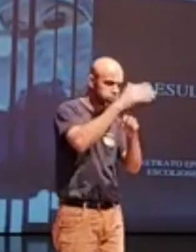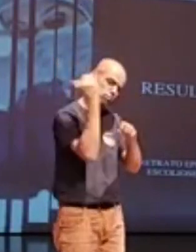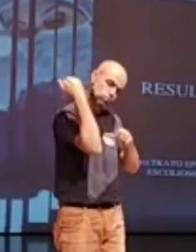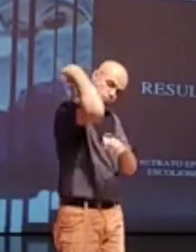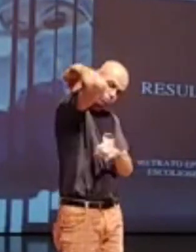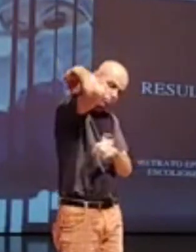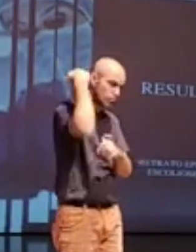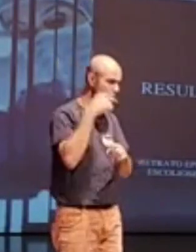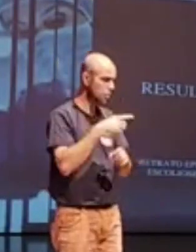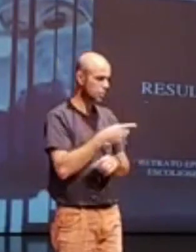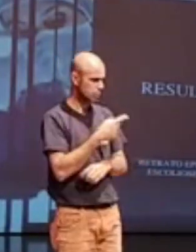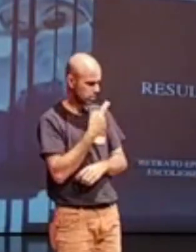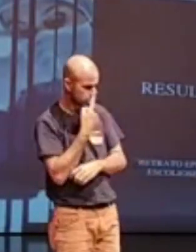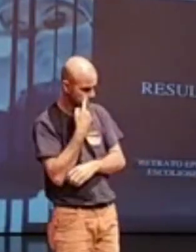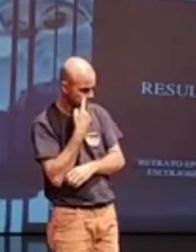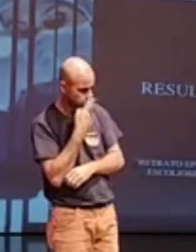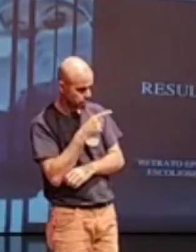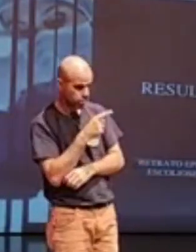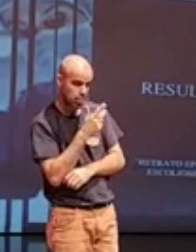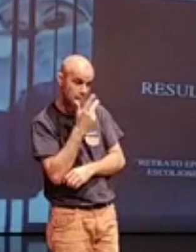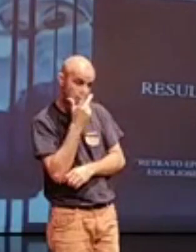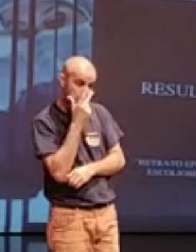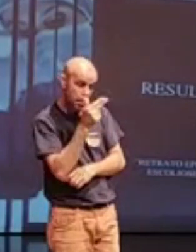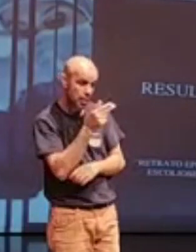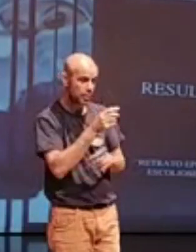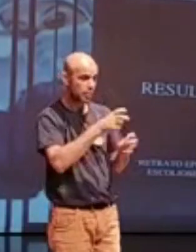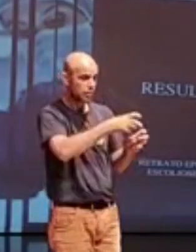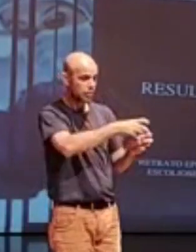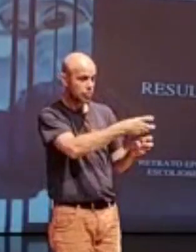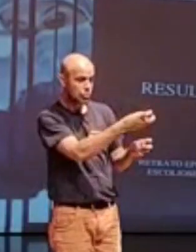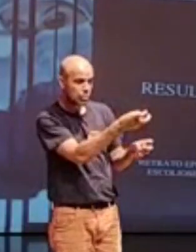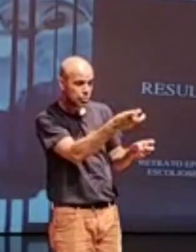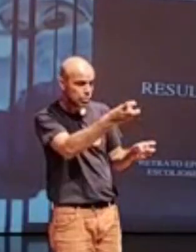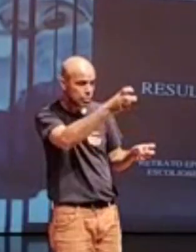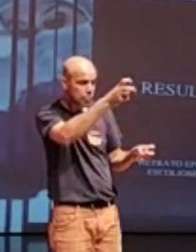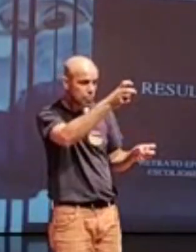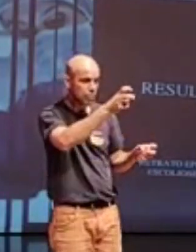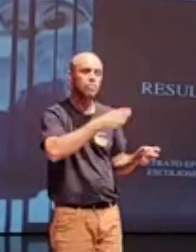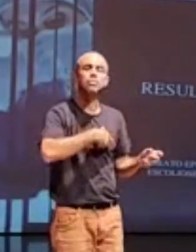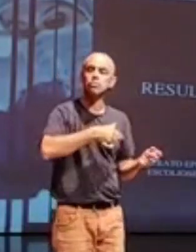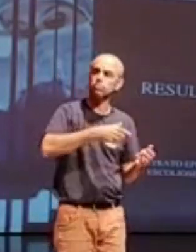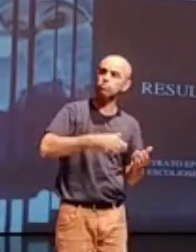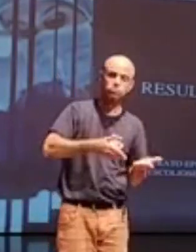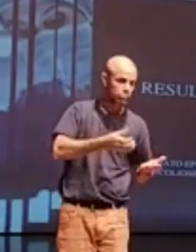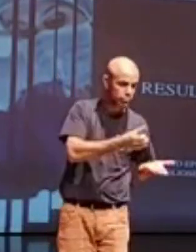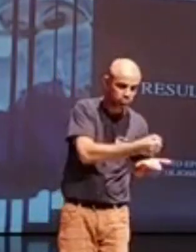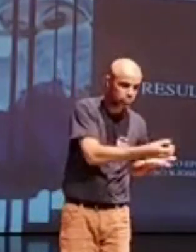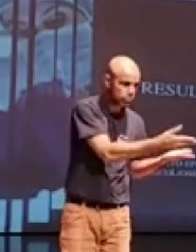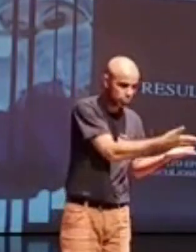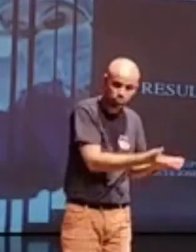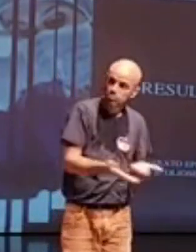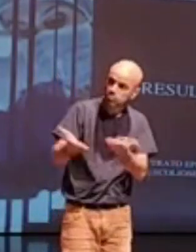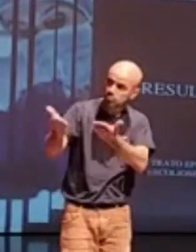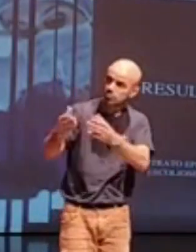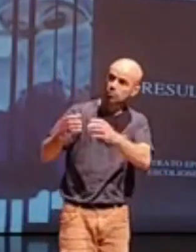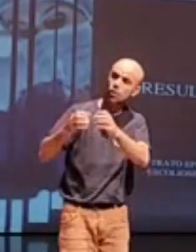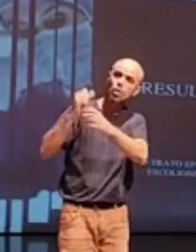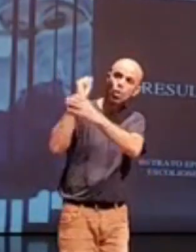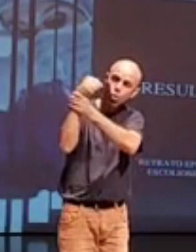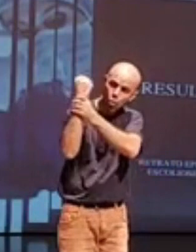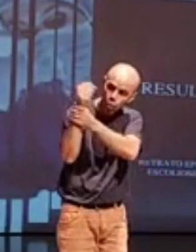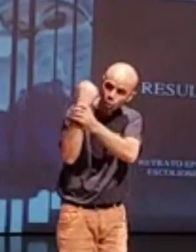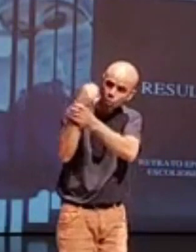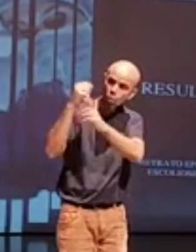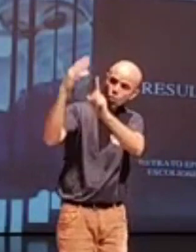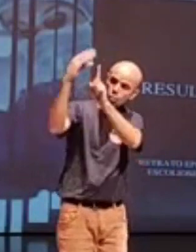lateral, você fala assim, puxa, tem um sinal de escoliose, envia para o médico, ortopedista, e o ortopedista faz a radiografia e